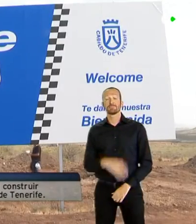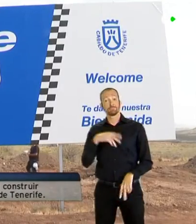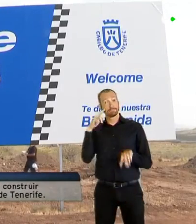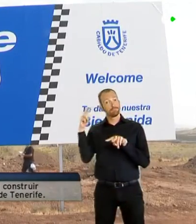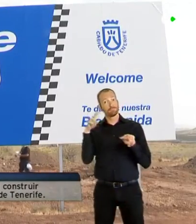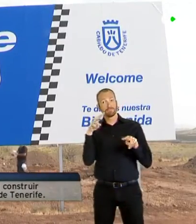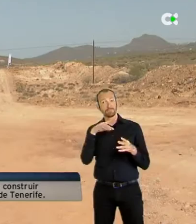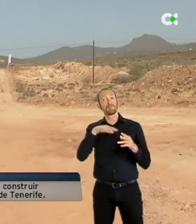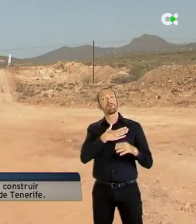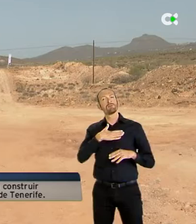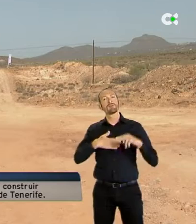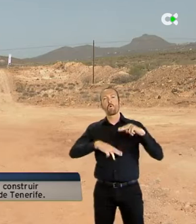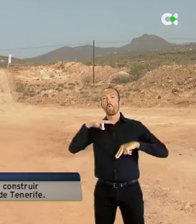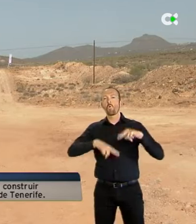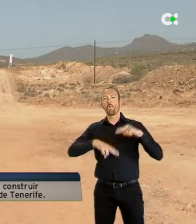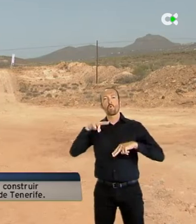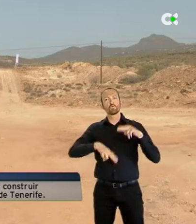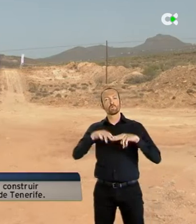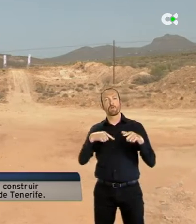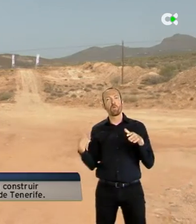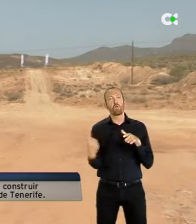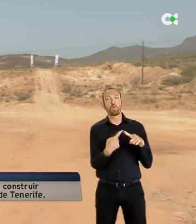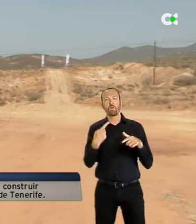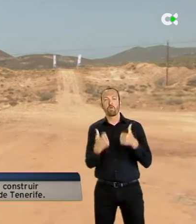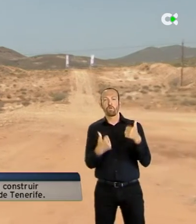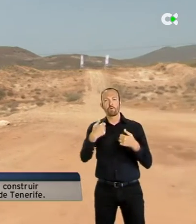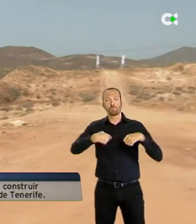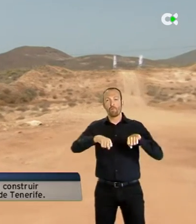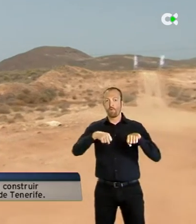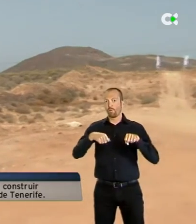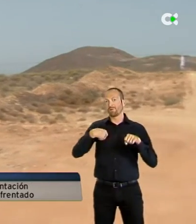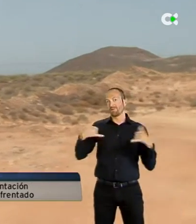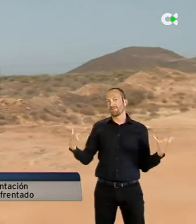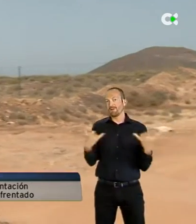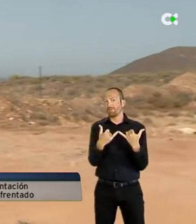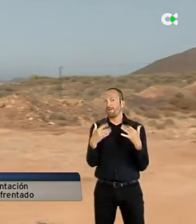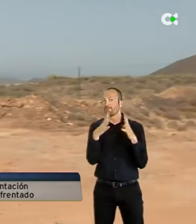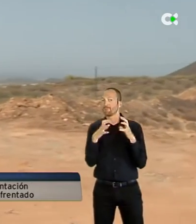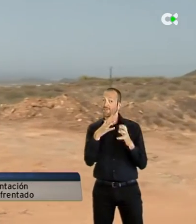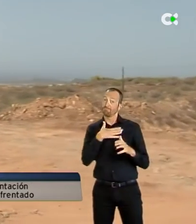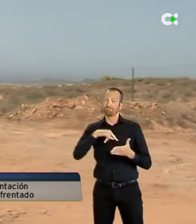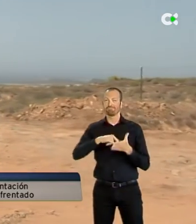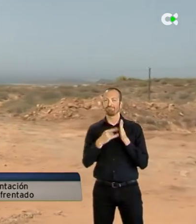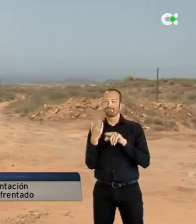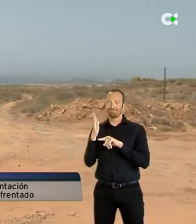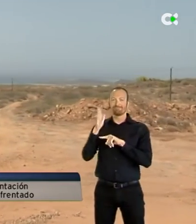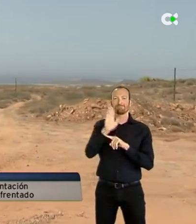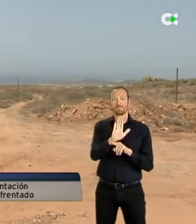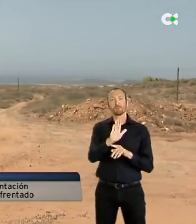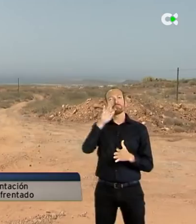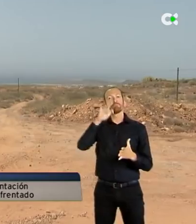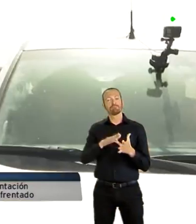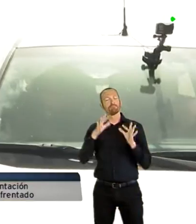En estos terrenos se va a construir el futuro circuito del motor de Tenerife. Expectación en la presentación de un proyecto que